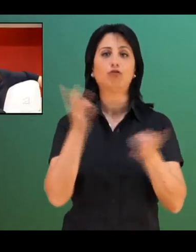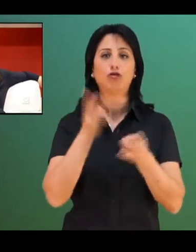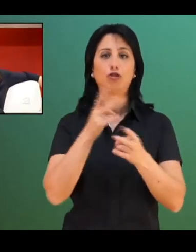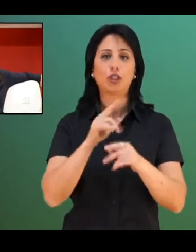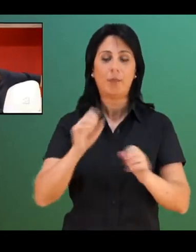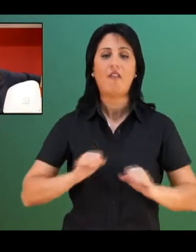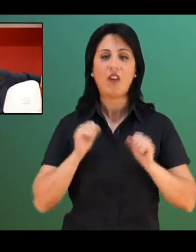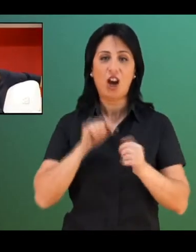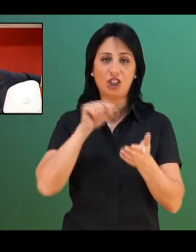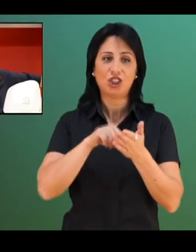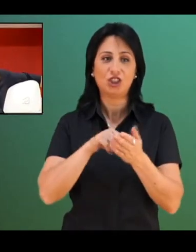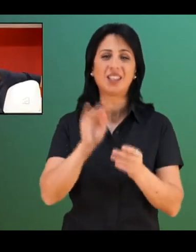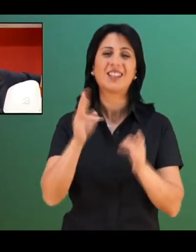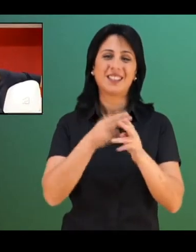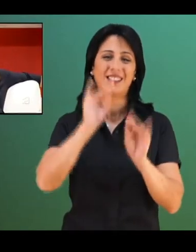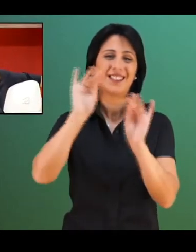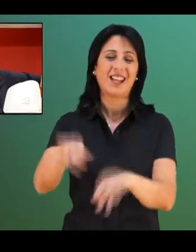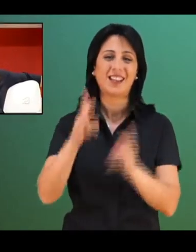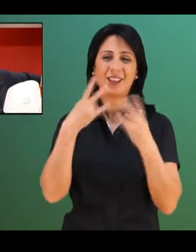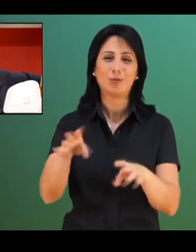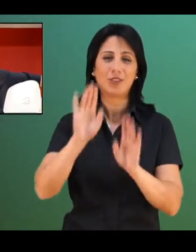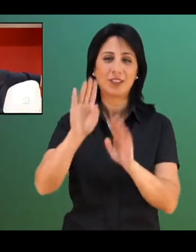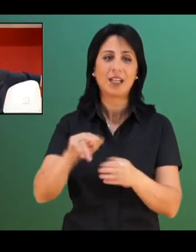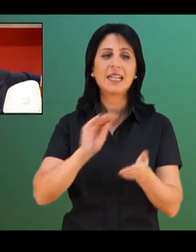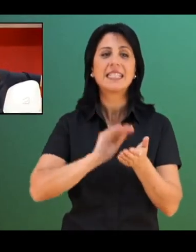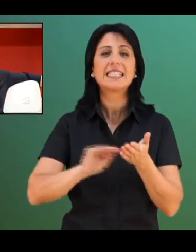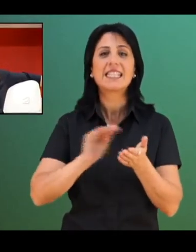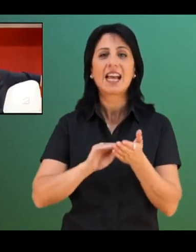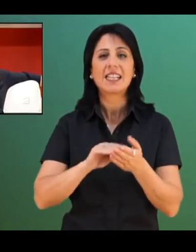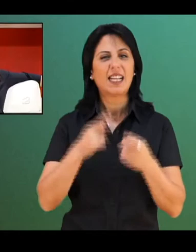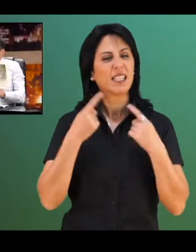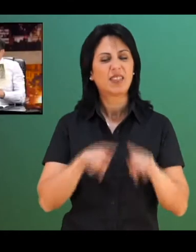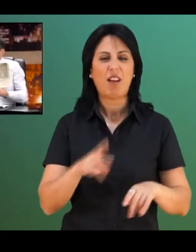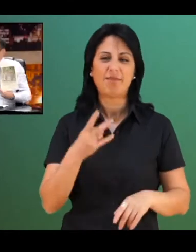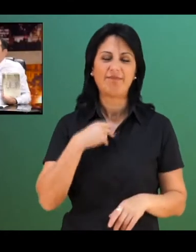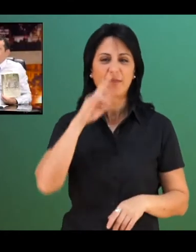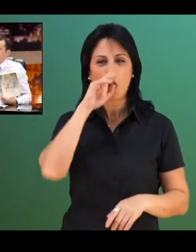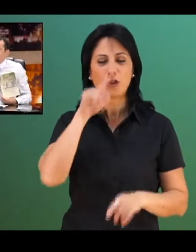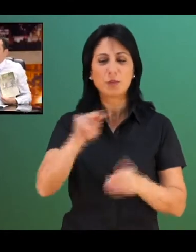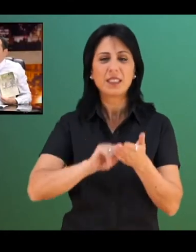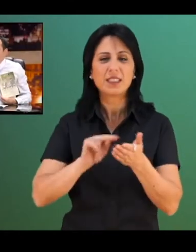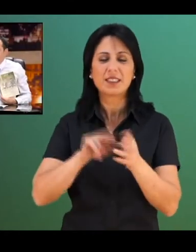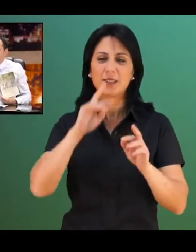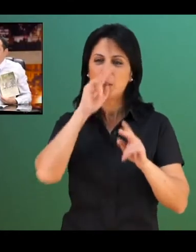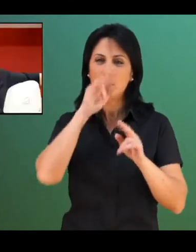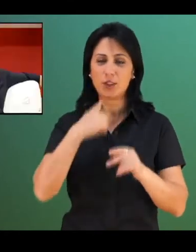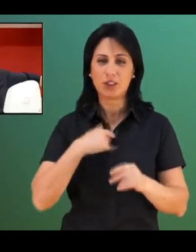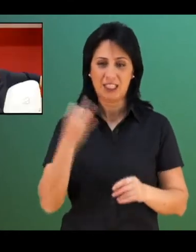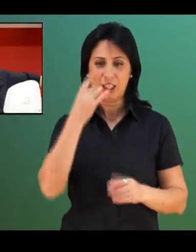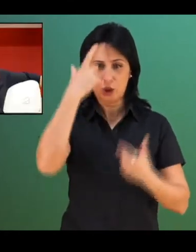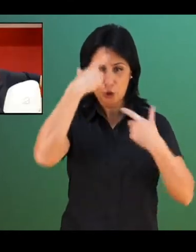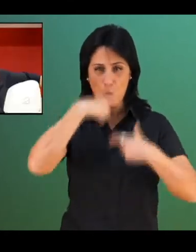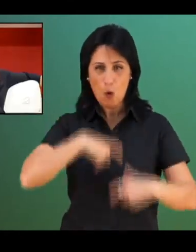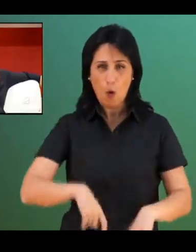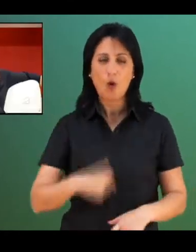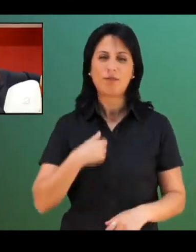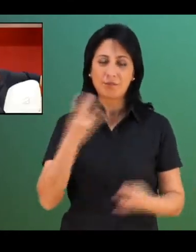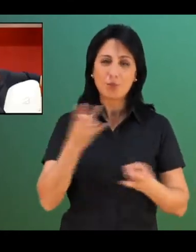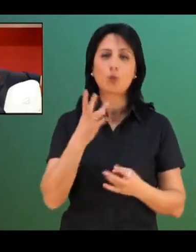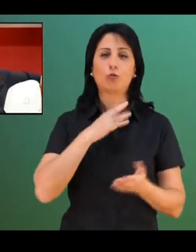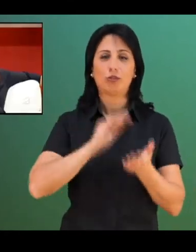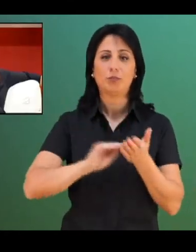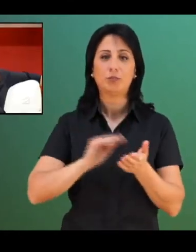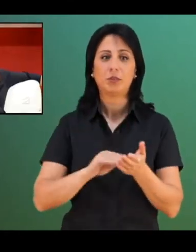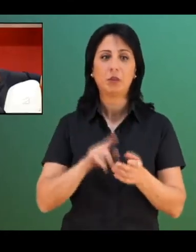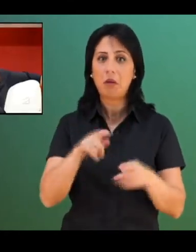სხვა დამეწერა, ჯობდა რაღაცა ავტობიოგრაფიული პიკანტური დეტალები. მართლა არ იყიდებ, რომ გავიდეთ ვიყიდოთ. უკვე მოგიტანე და ხალხი ვერ იყიდეს, არა,